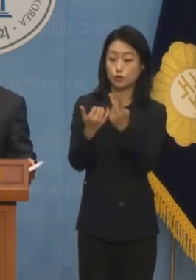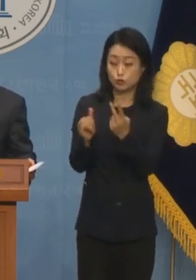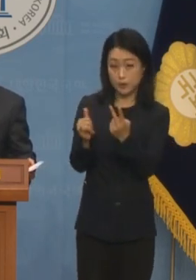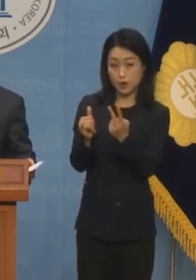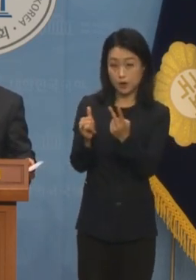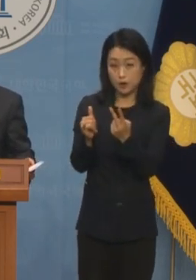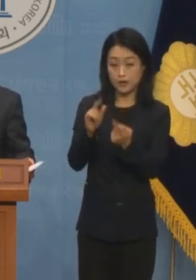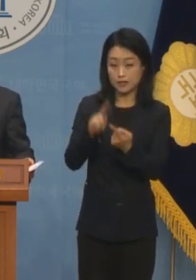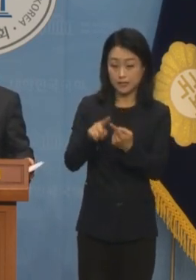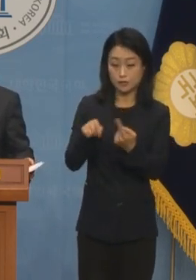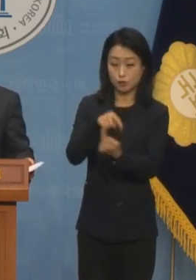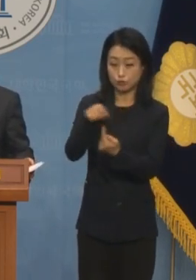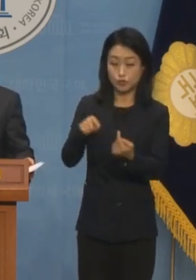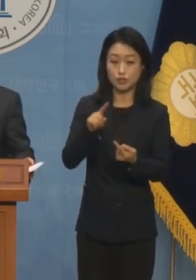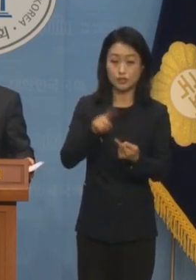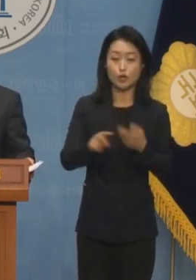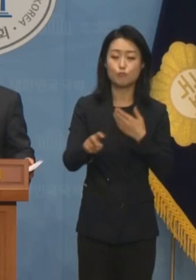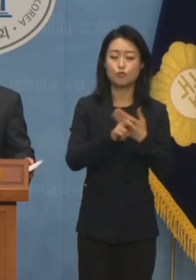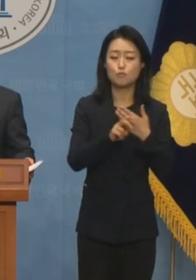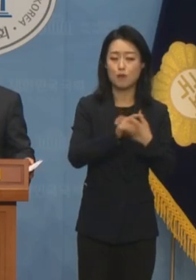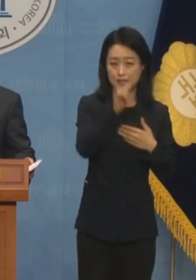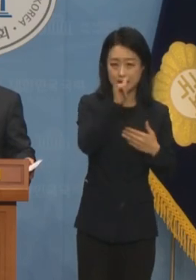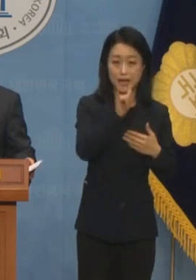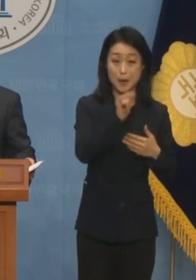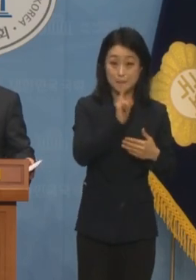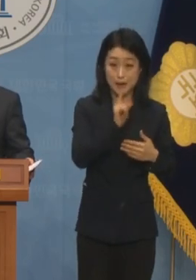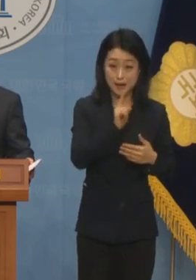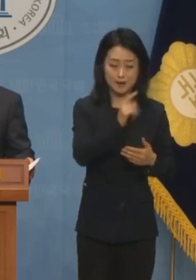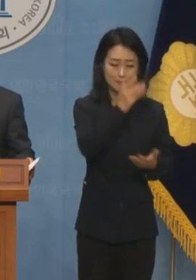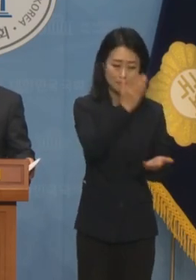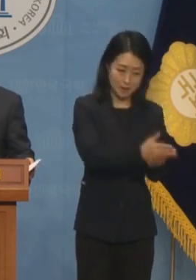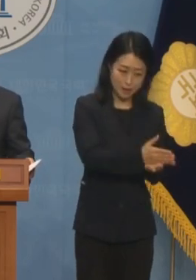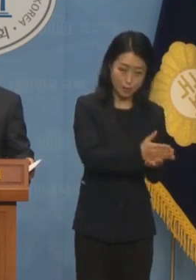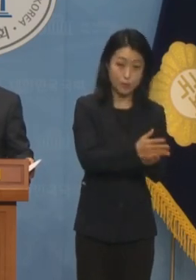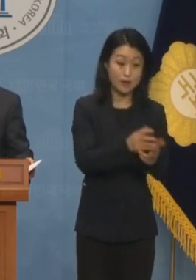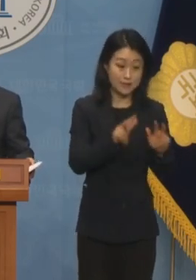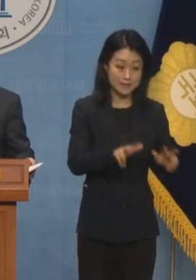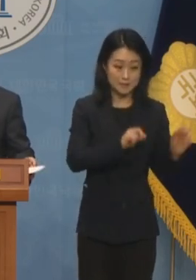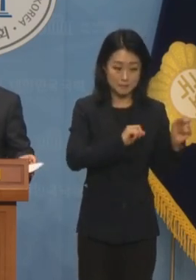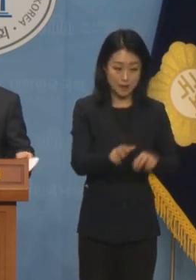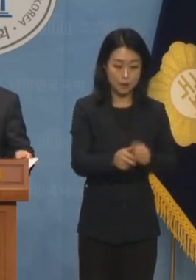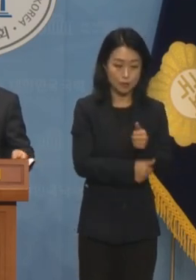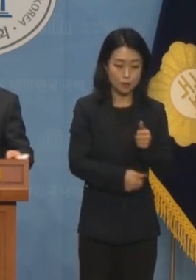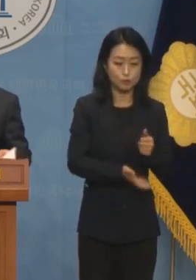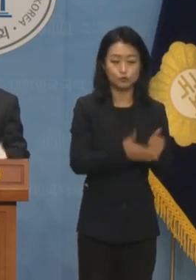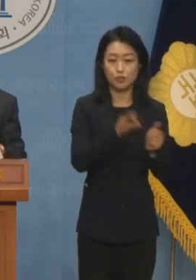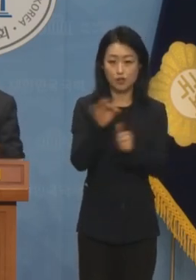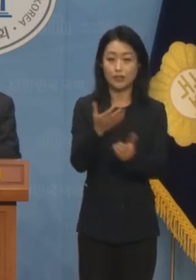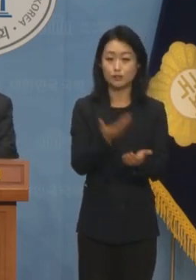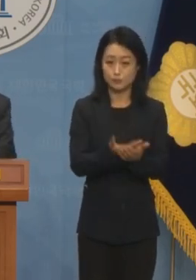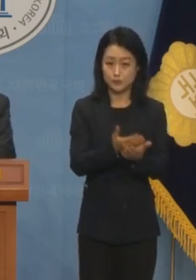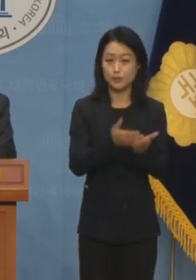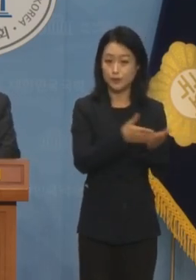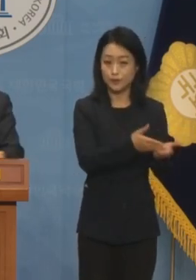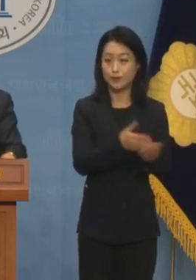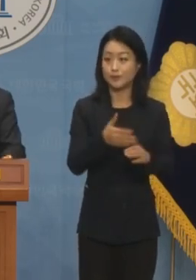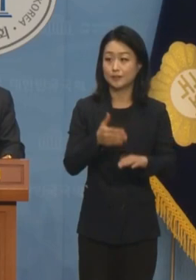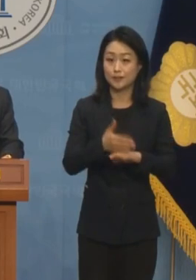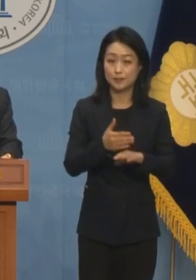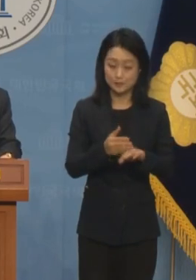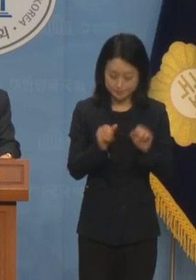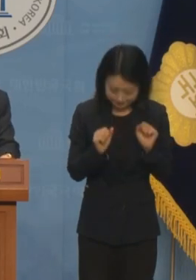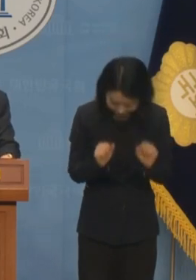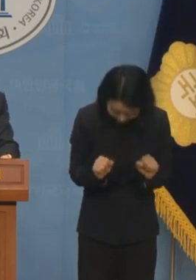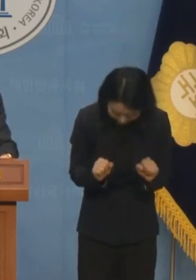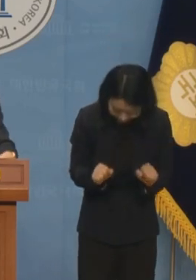주장을 거두고 조속히 방통위원 추천에 착수하시기 바랍니다. 감사합니다.